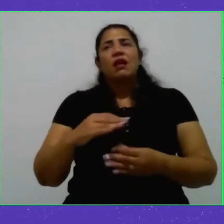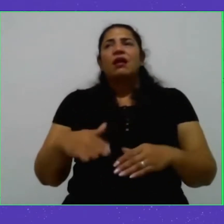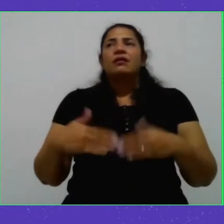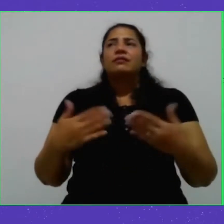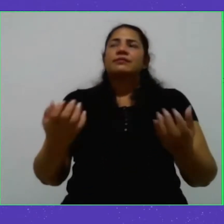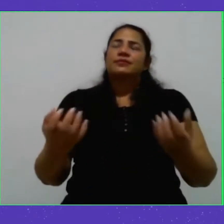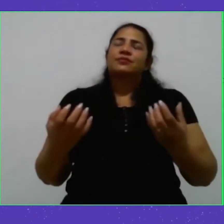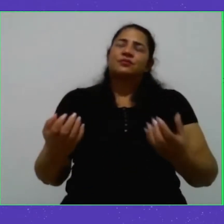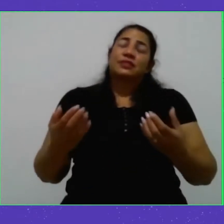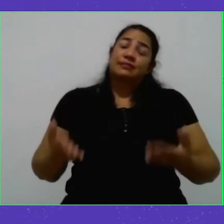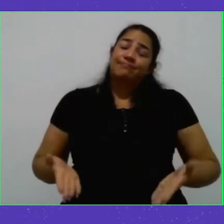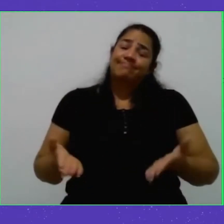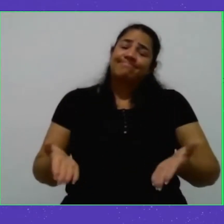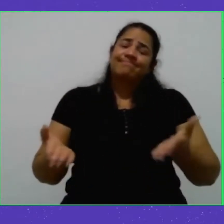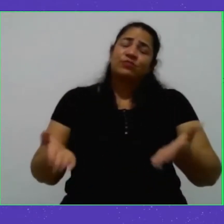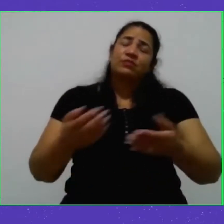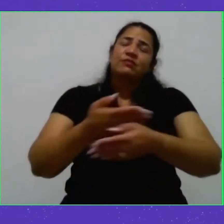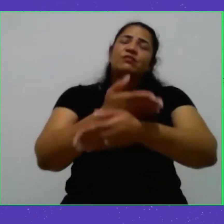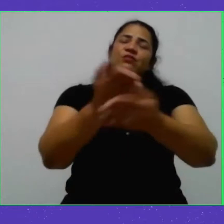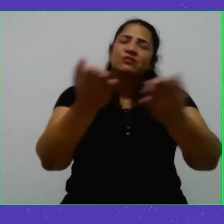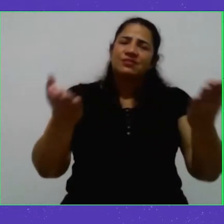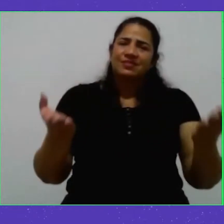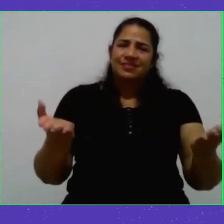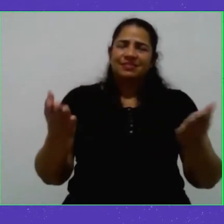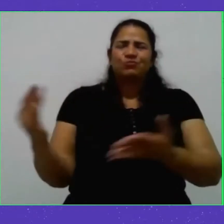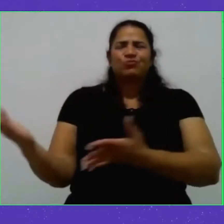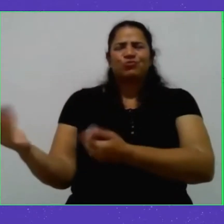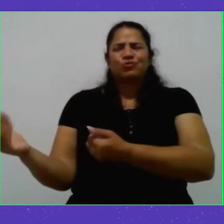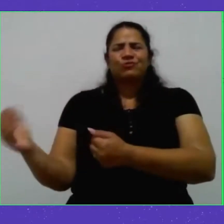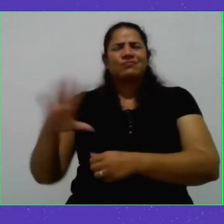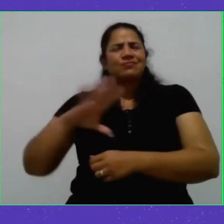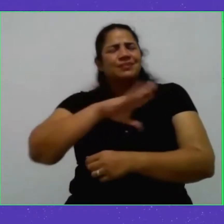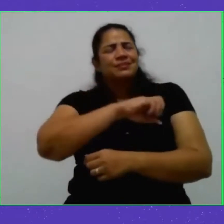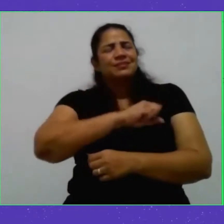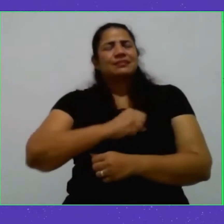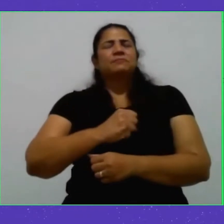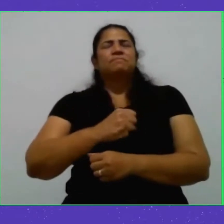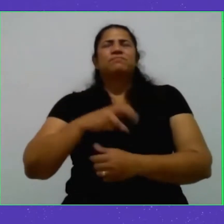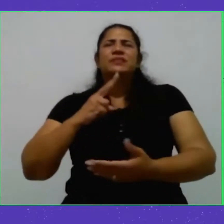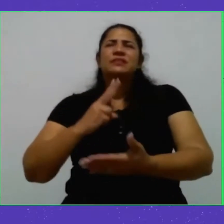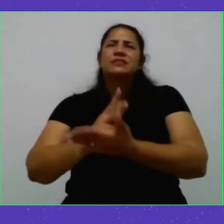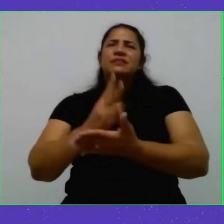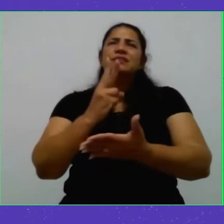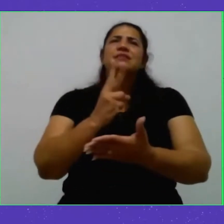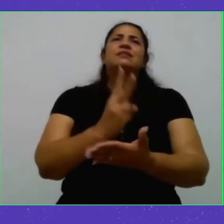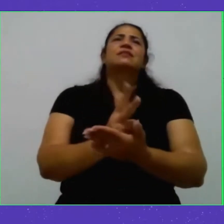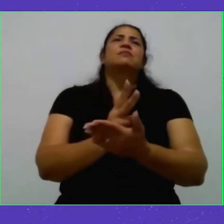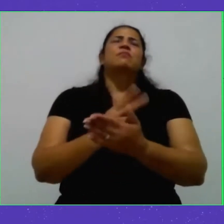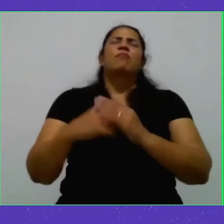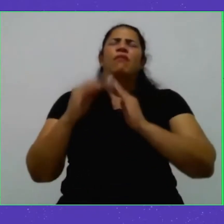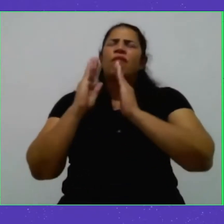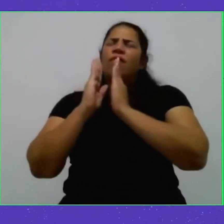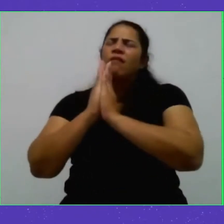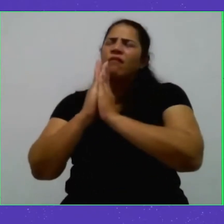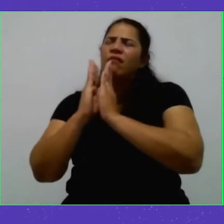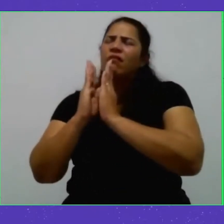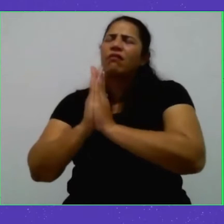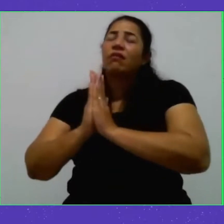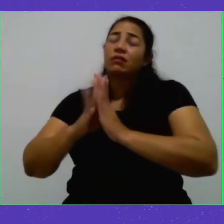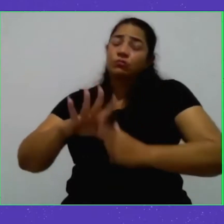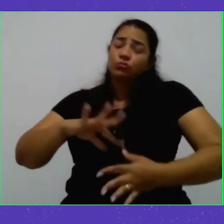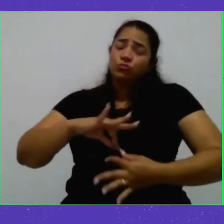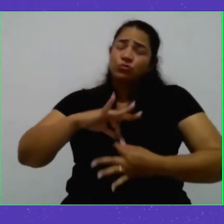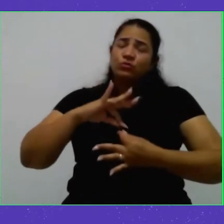querido jovem, querida jovem, a cada vez mais ter comunhão com o Senhor no seu espírito. Invocando o nome do